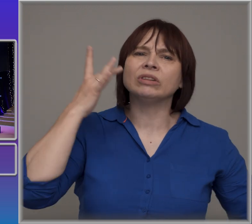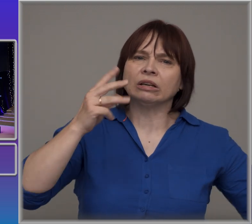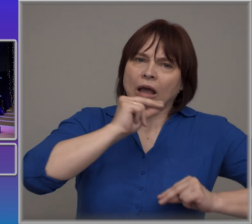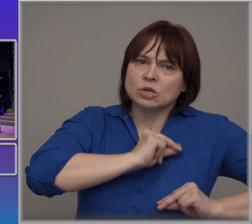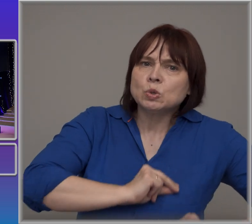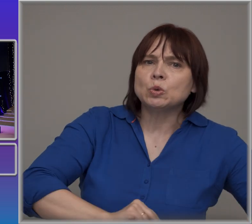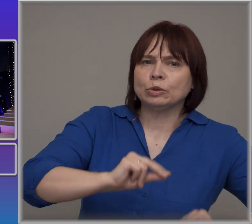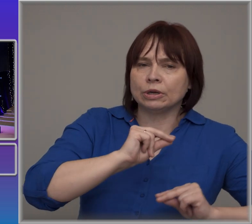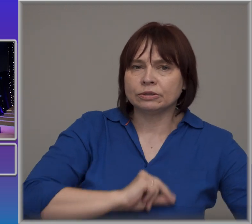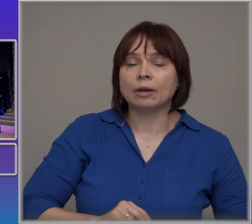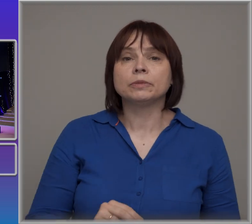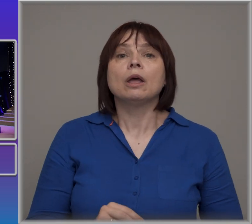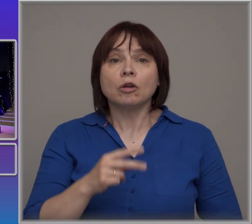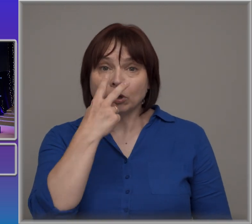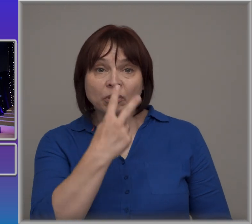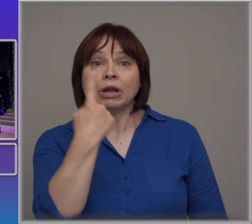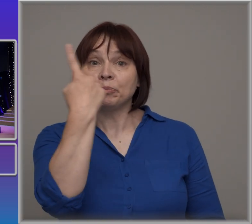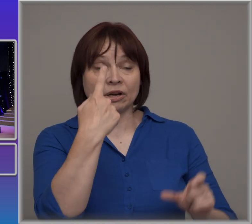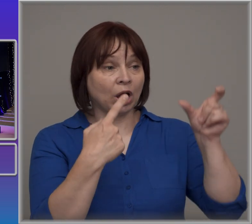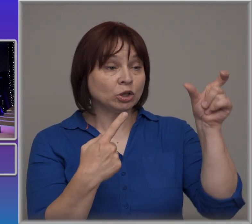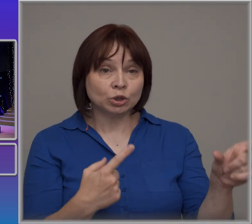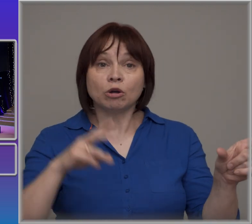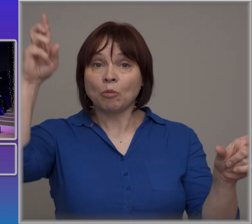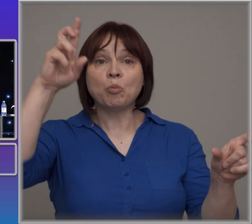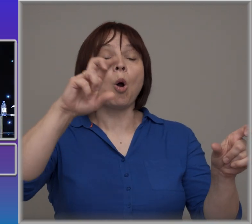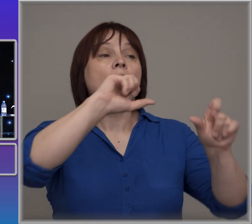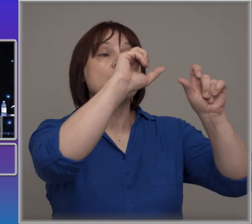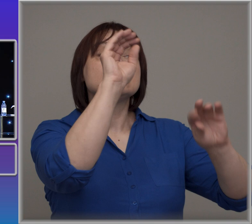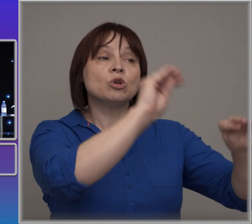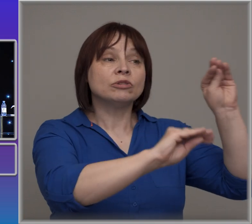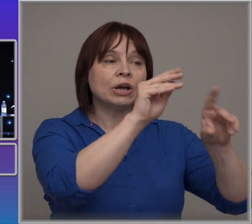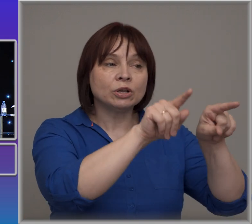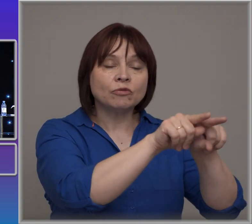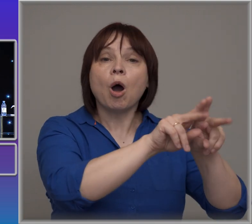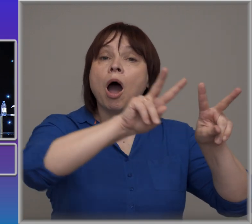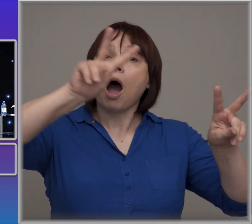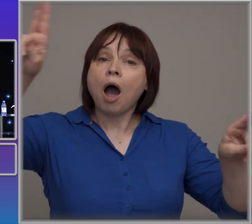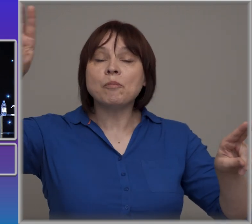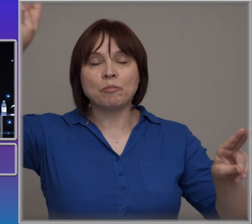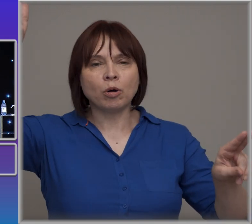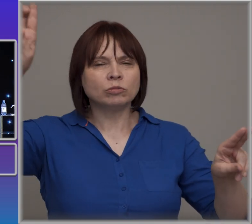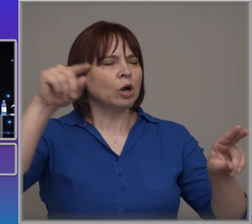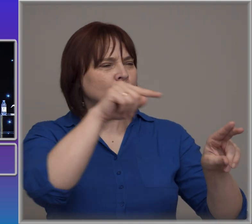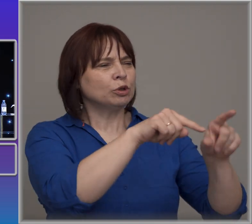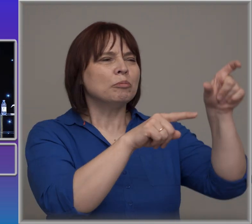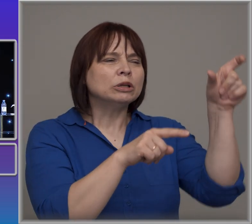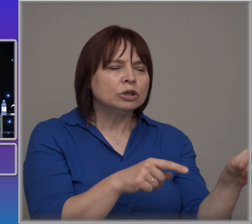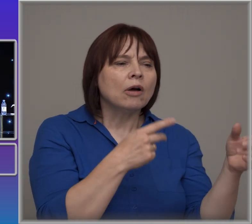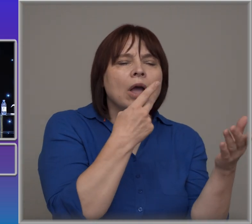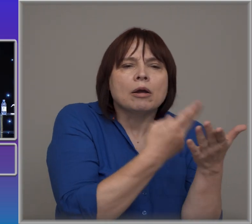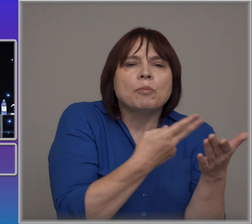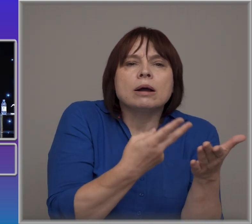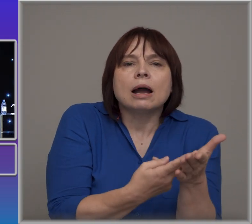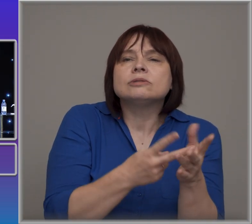вам сказал, что на еврейском языке 21 глагол употребляется только в первой и во второй книге Бытия.